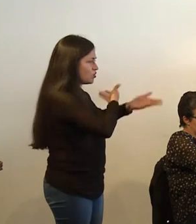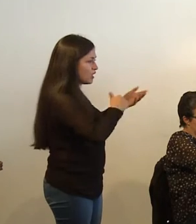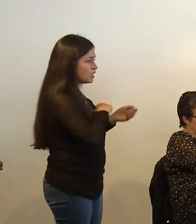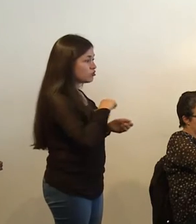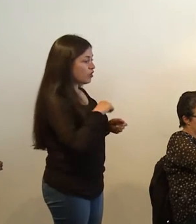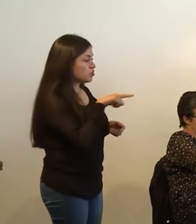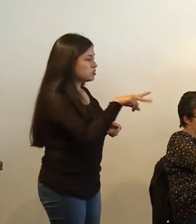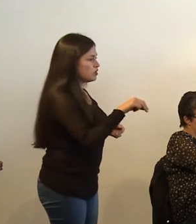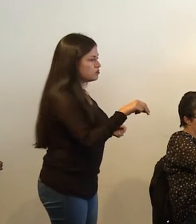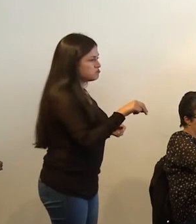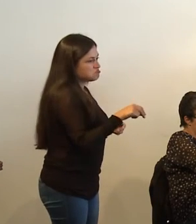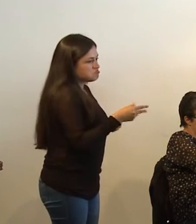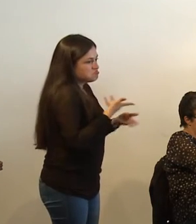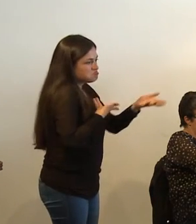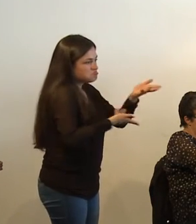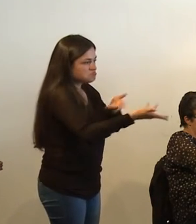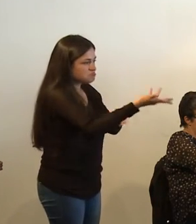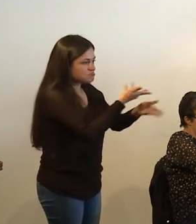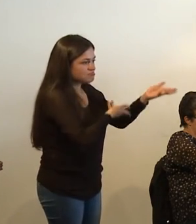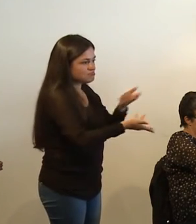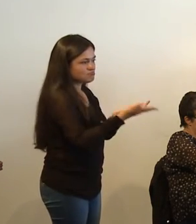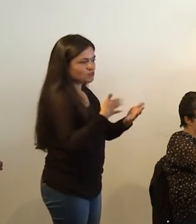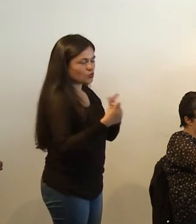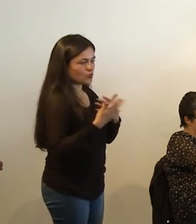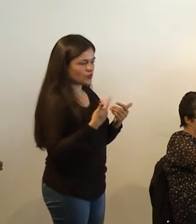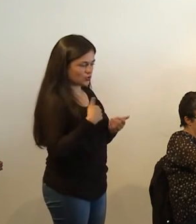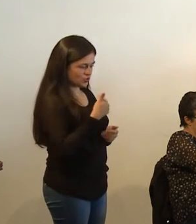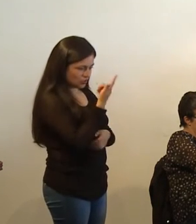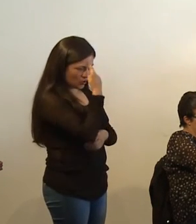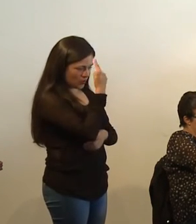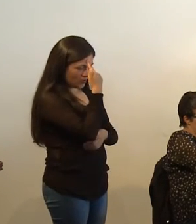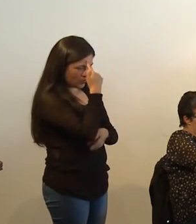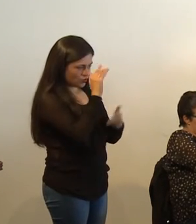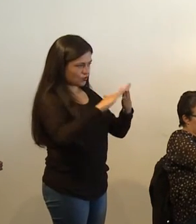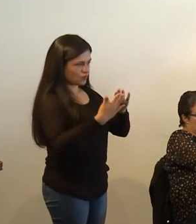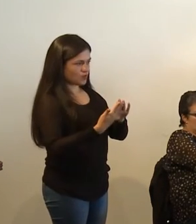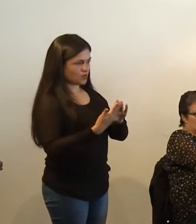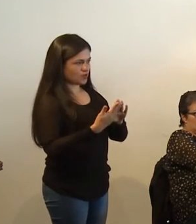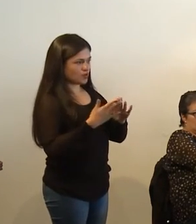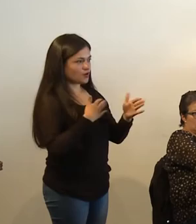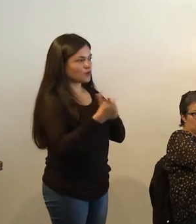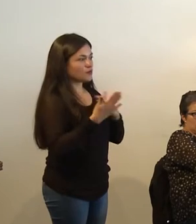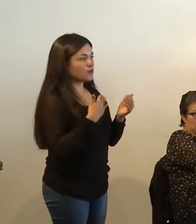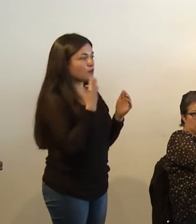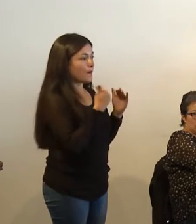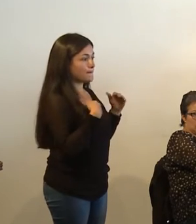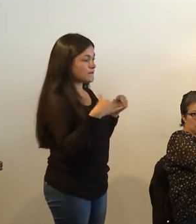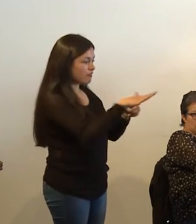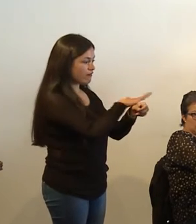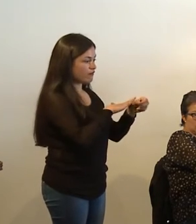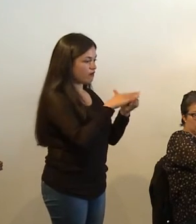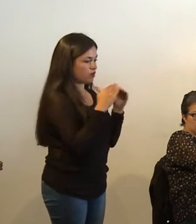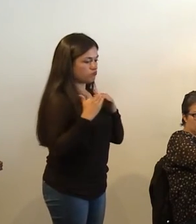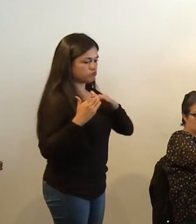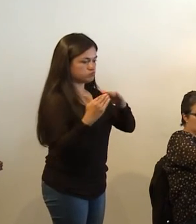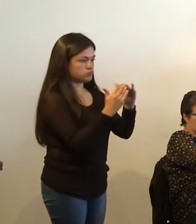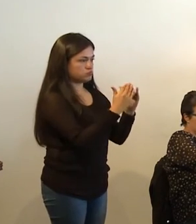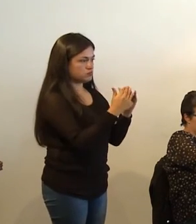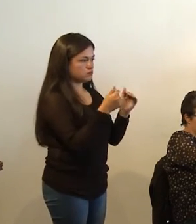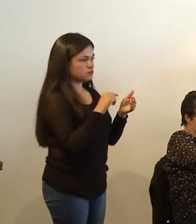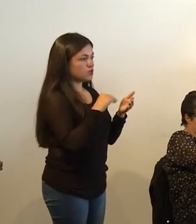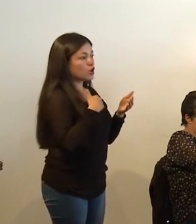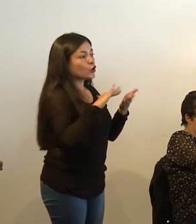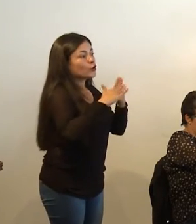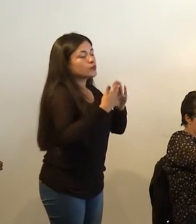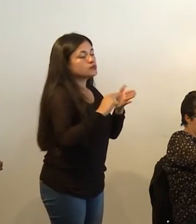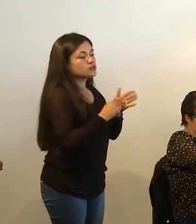Pues, o sea, por eso yo puedo pensarme lo comunitario más allá de los 10 vecinos con los que vivo, porque en muchos casos